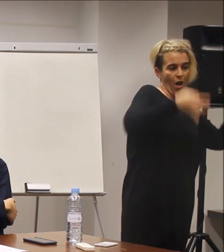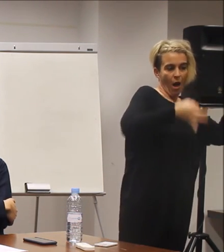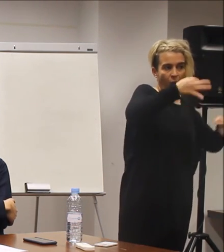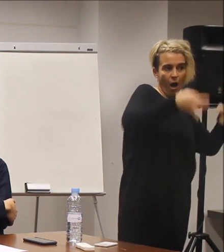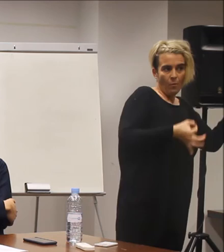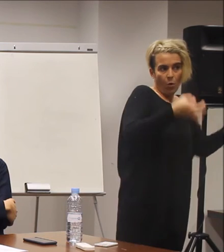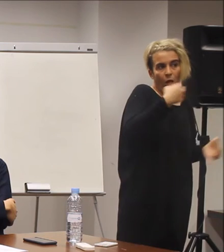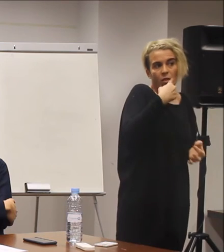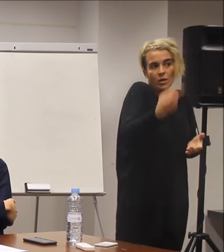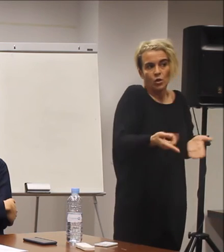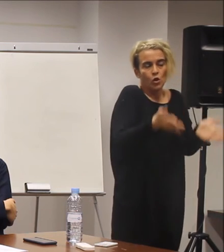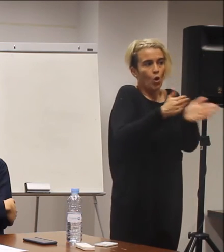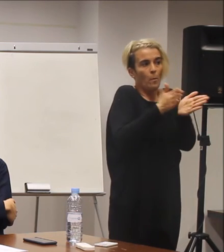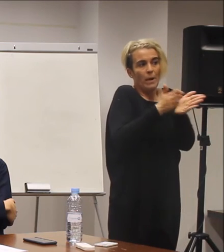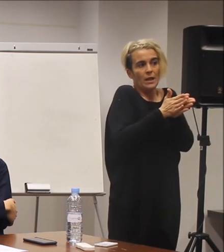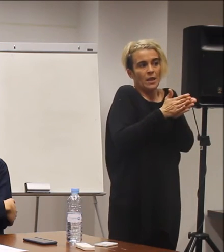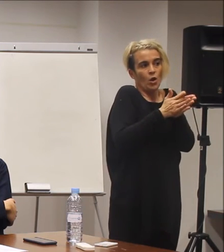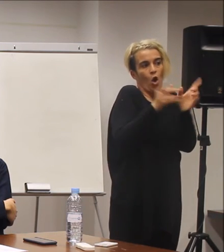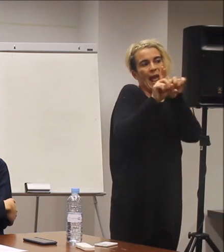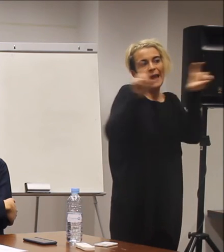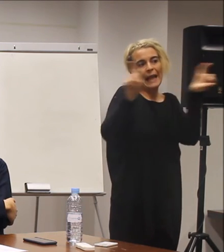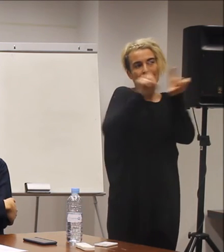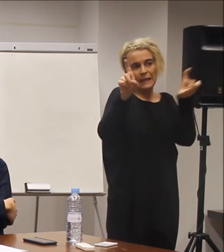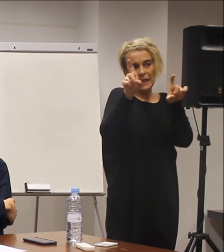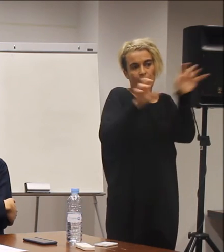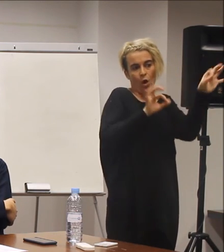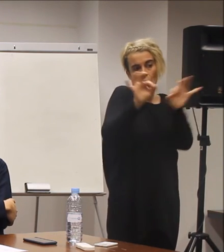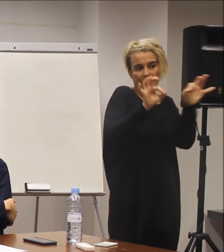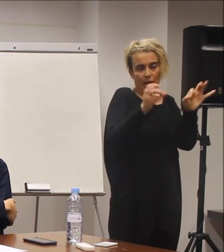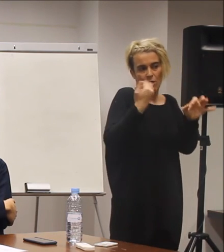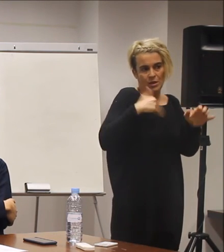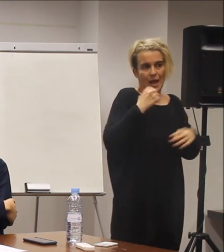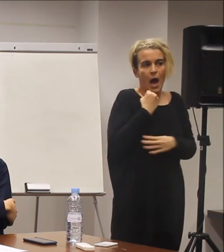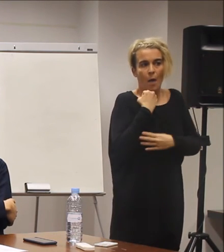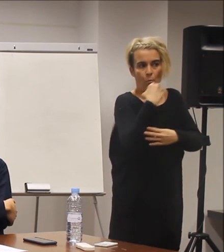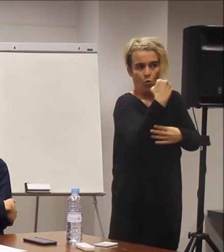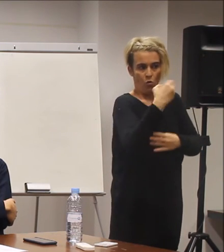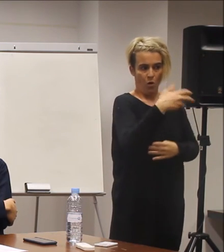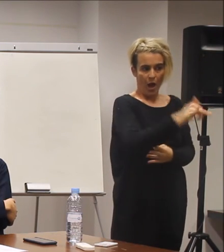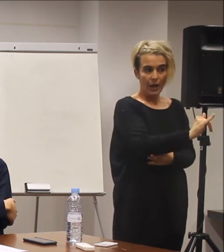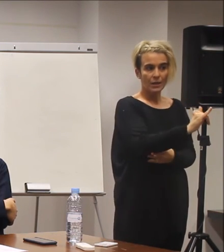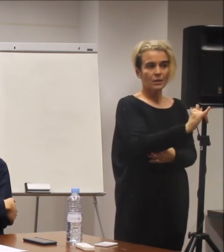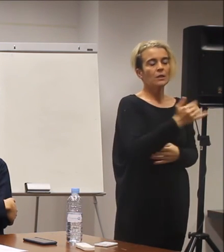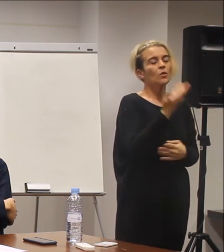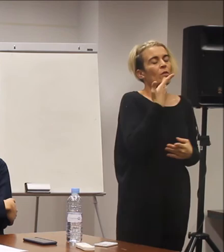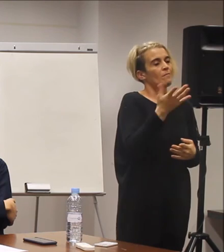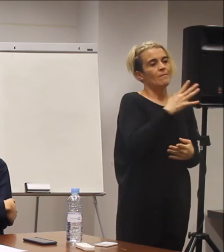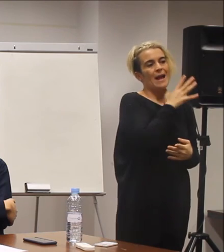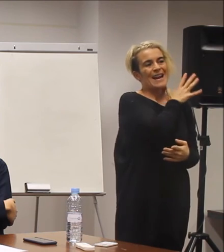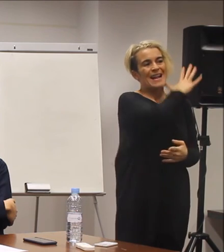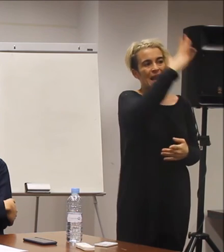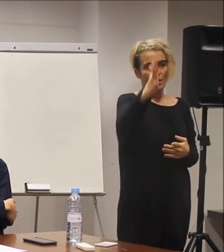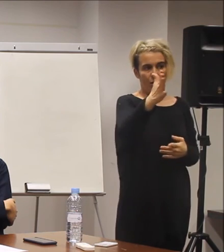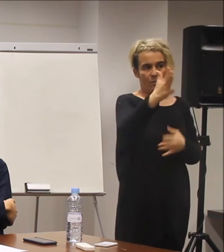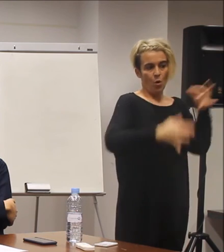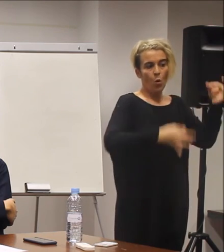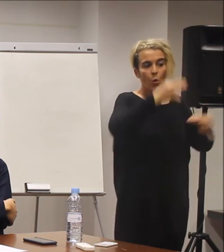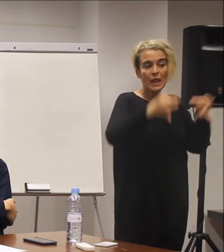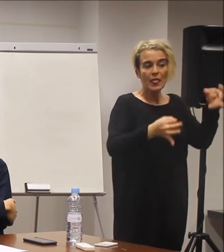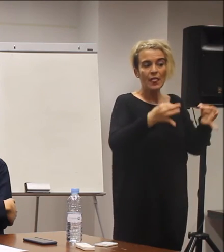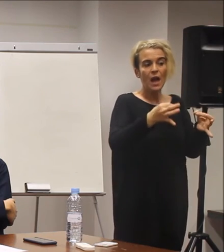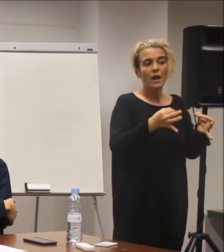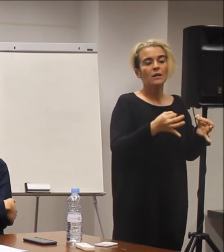de diferentes organizaciones que suelen ayudar. Entonces, planteáis esta reclamación extrajudicial y desde ese